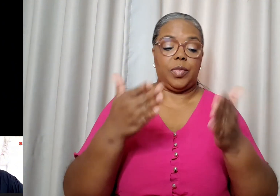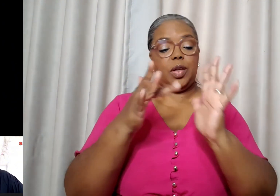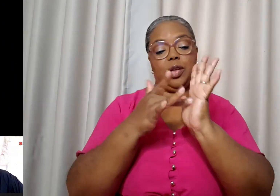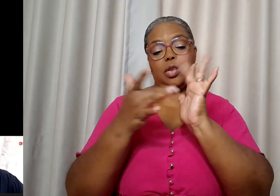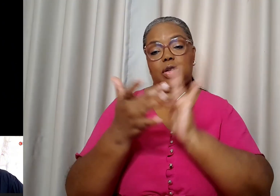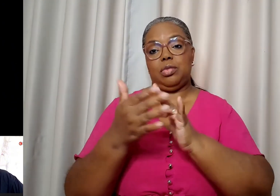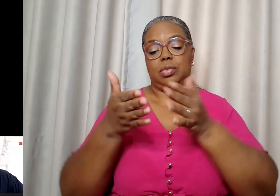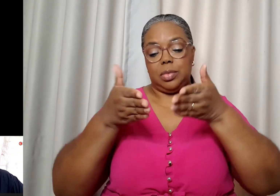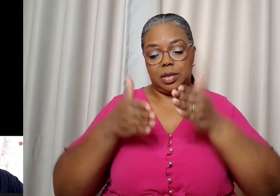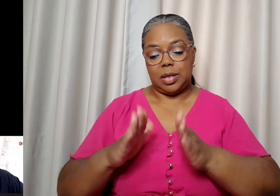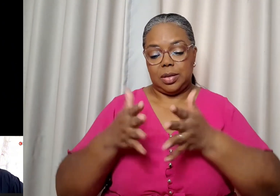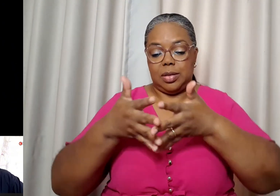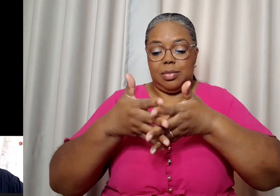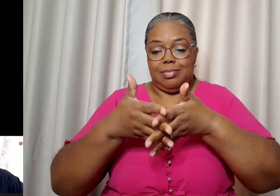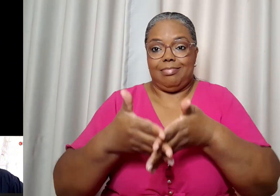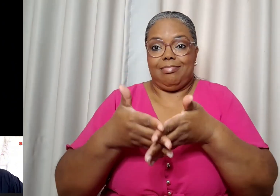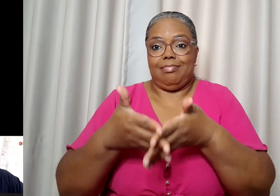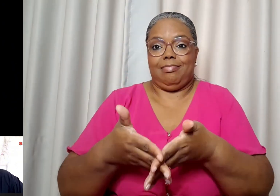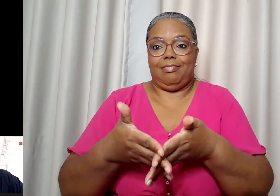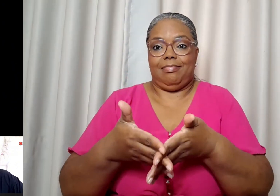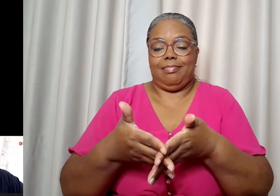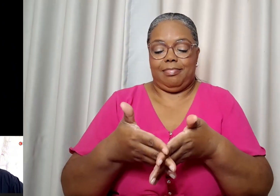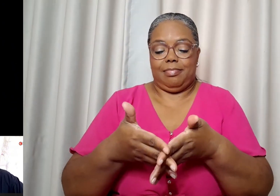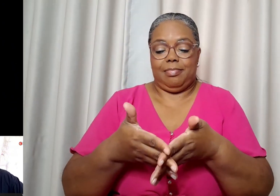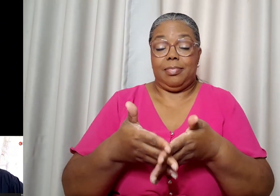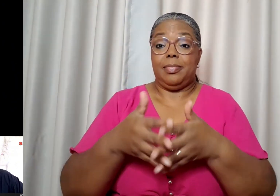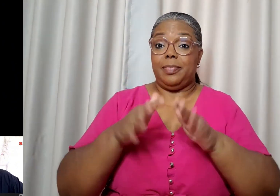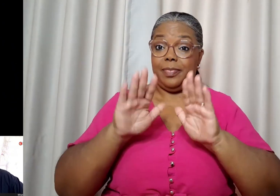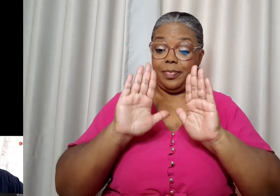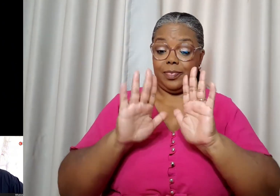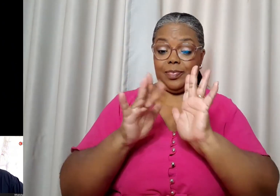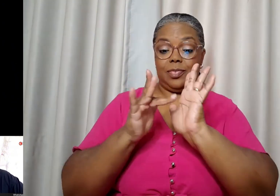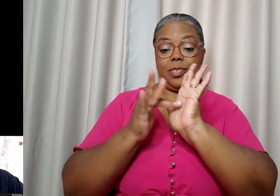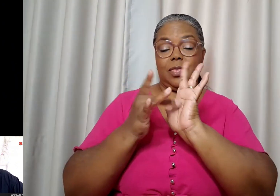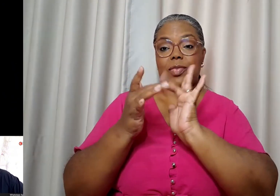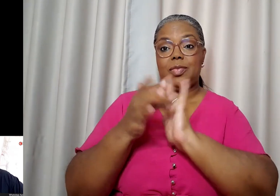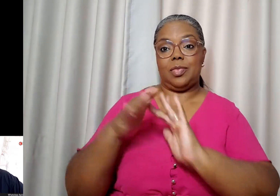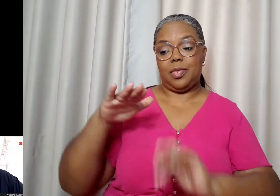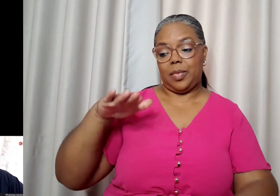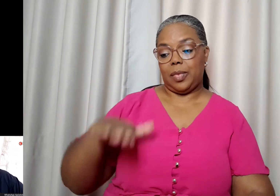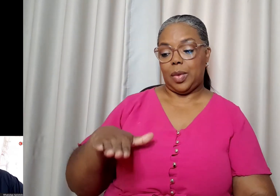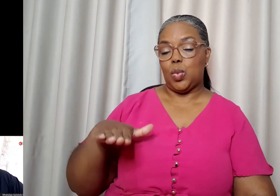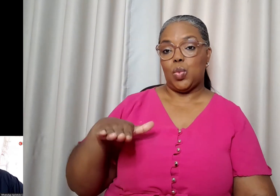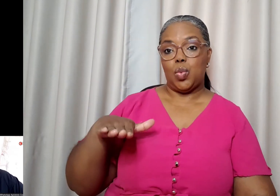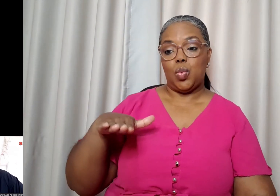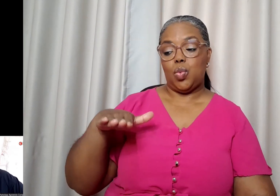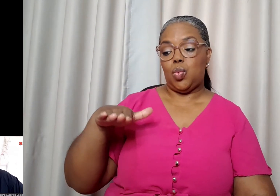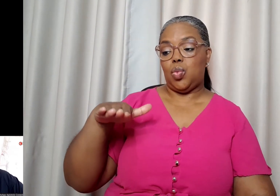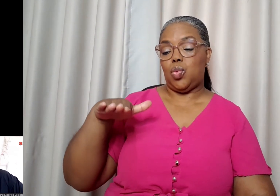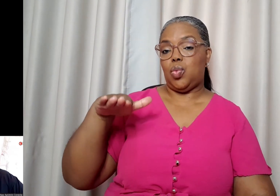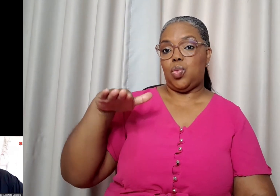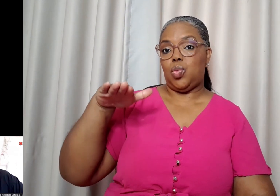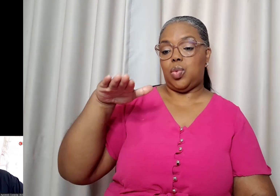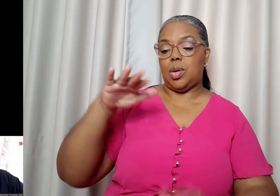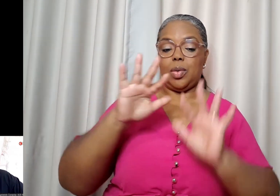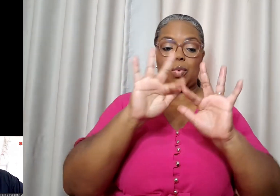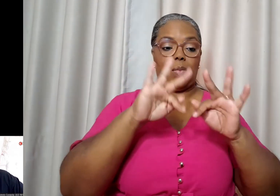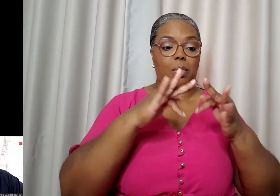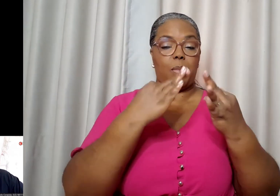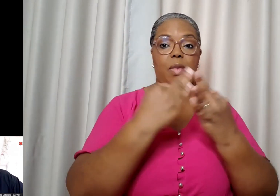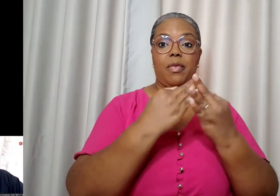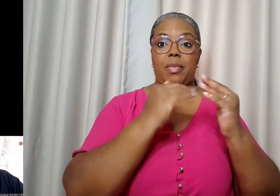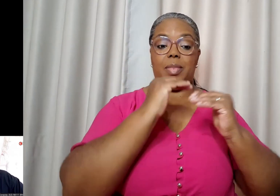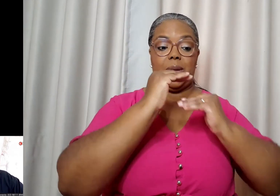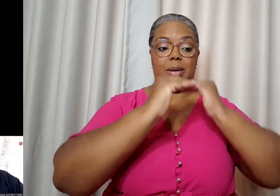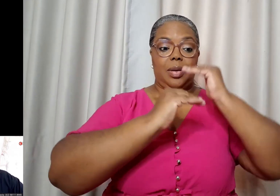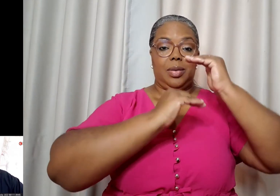Então, Jesus, ele cresceu em um lar próspero, em um lar que